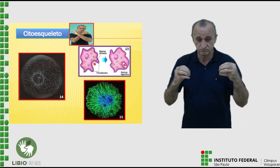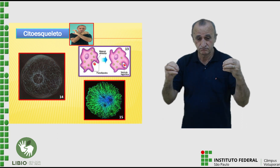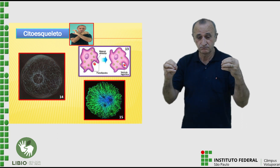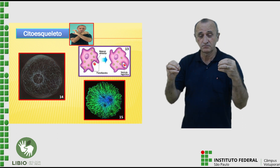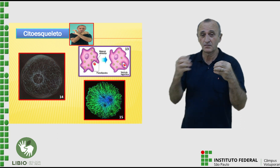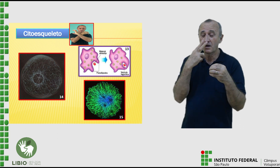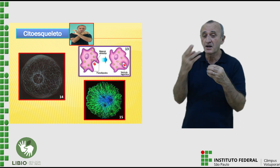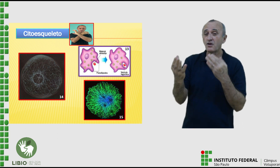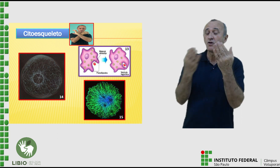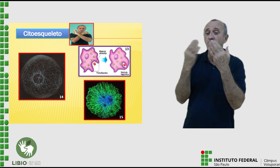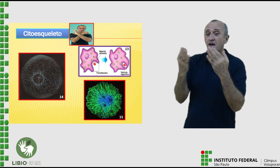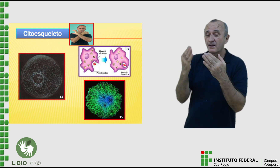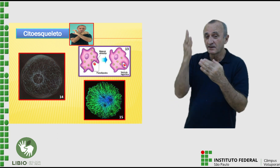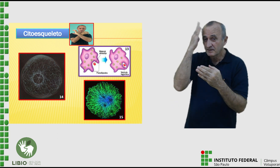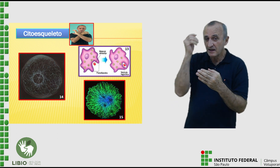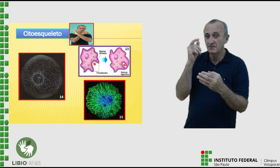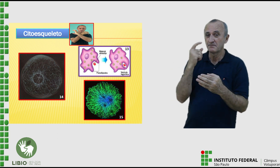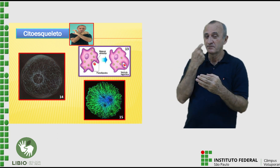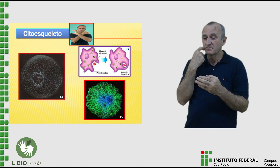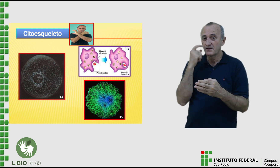Então, os fusos são